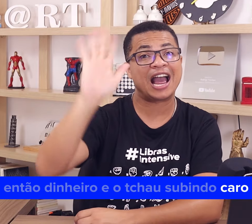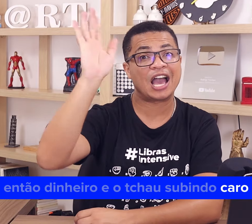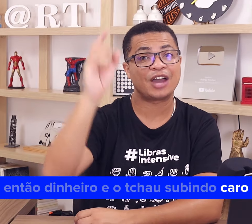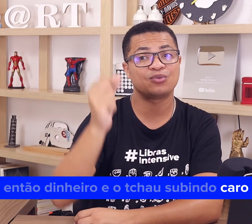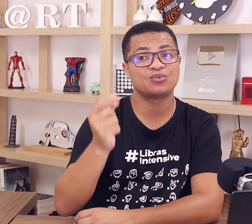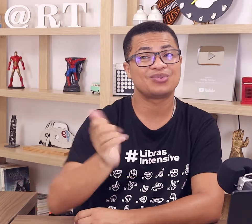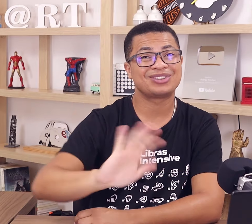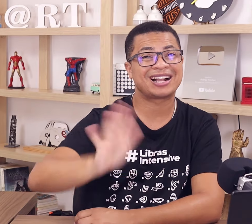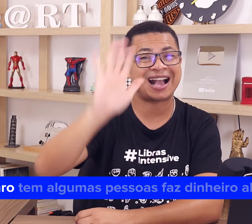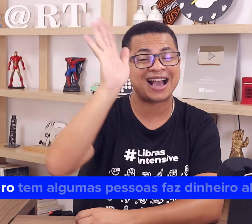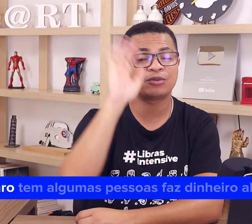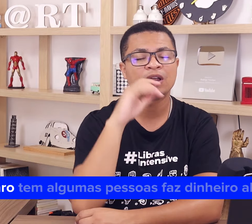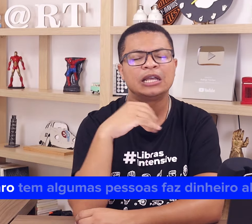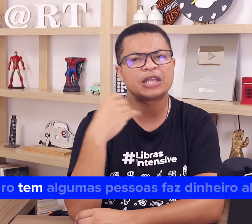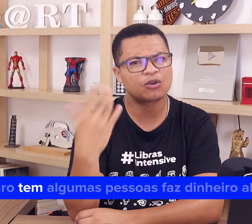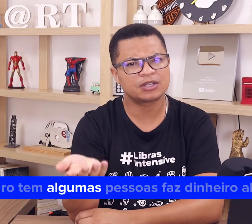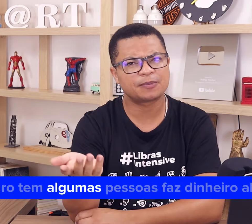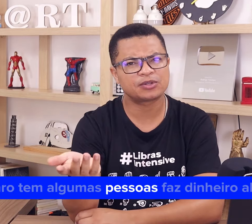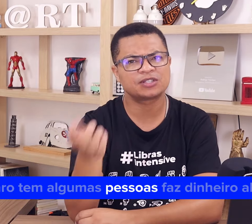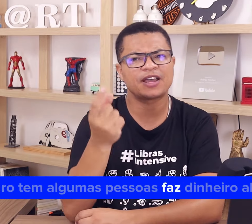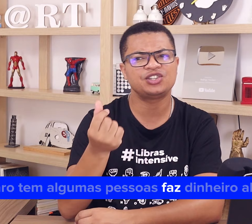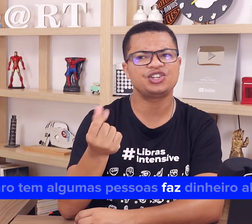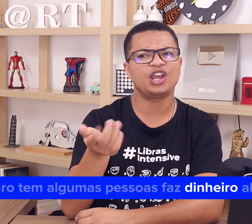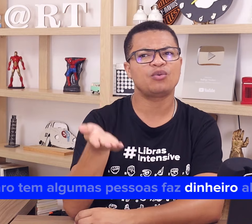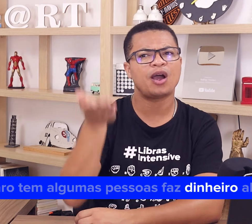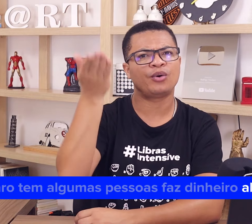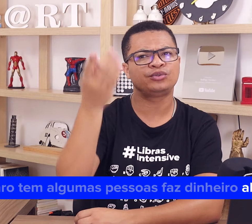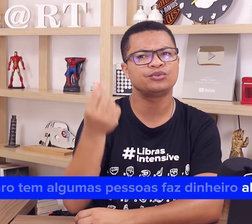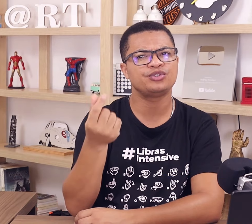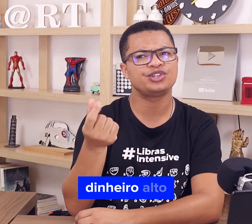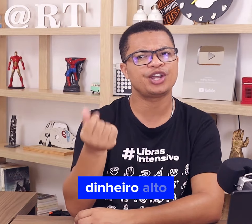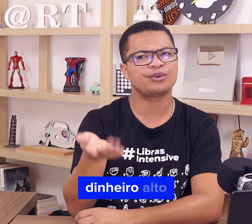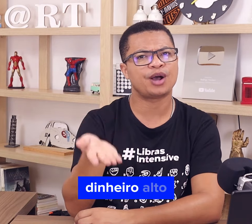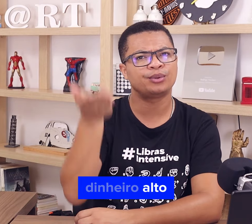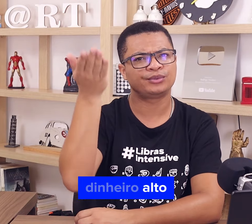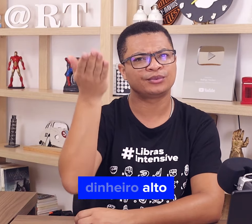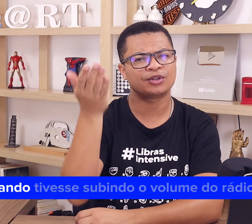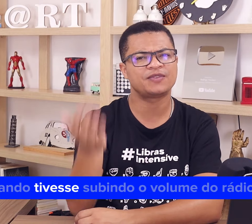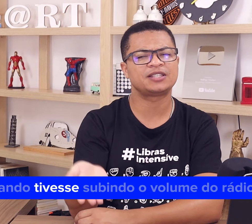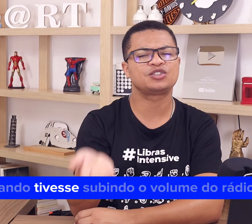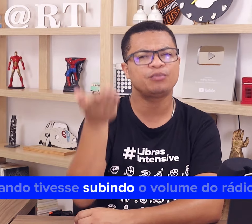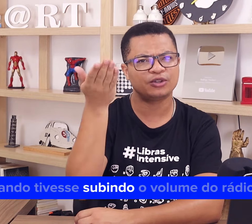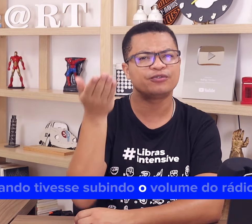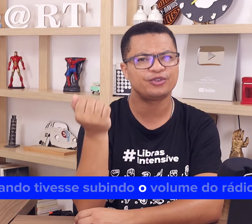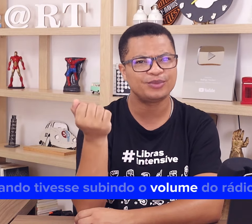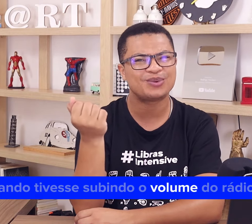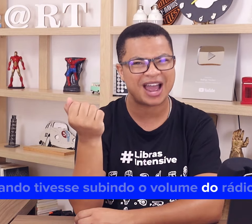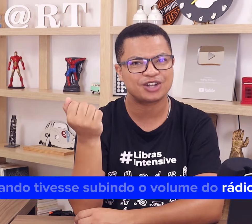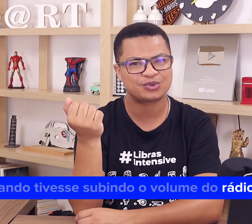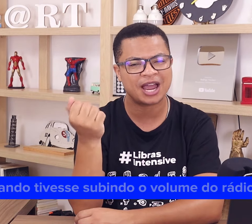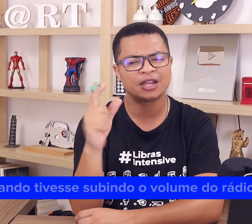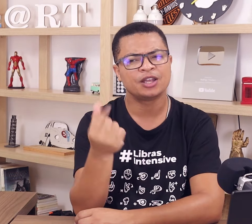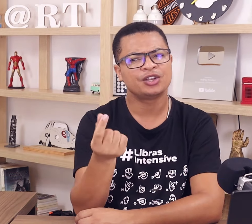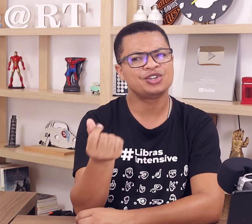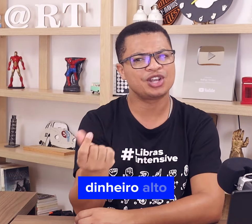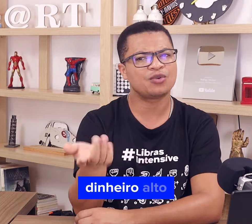Caro. Caro. Tem algumas pessoas que fazem dinheiro alto. Dinheiro alto. Quando tivesse subindo o volume do rádio, tá? Dinheiro